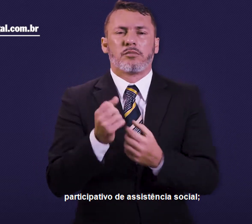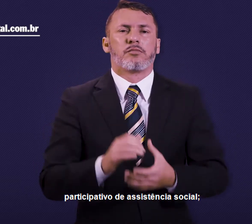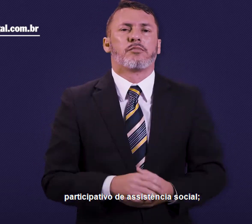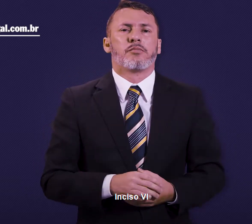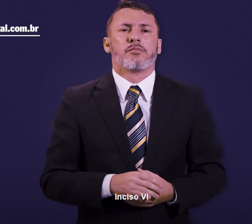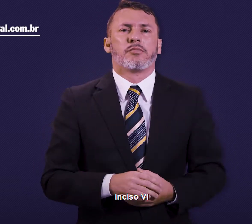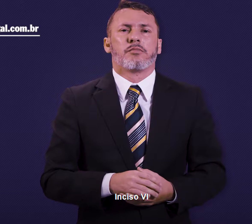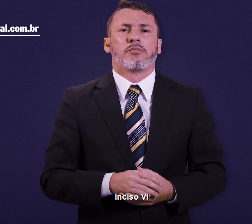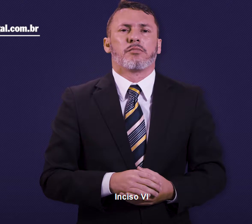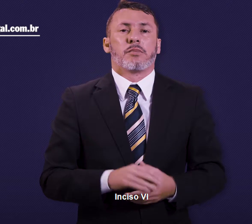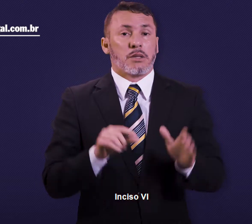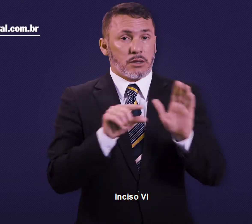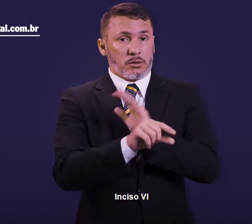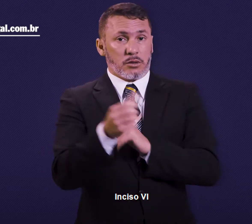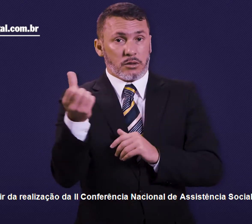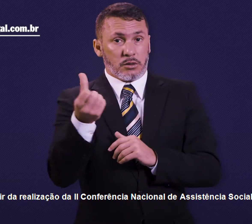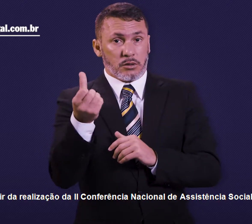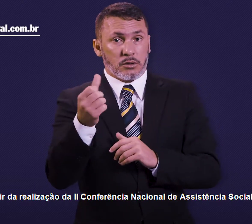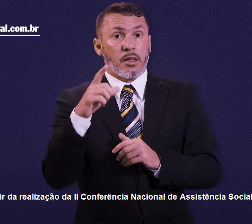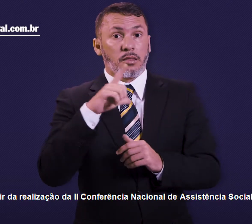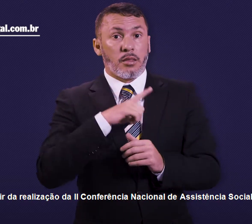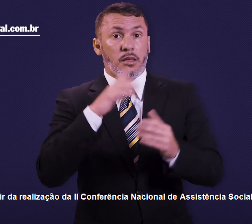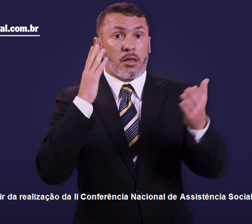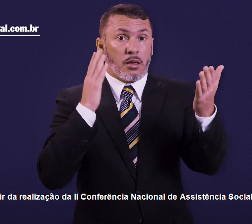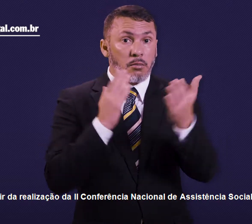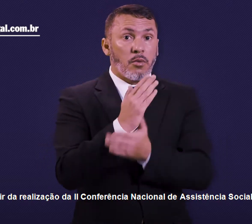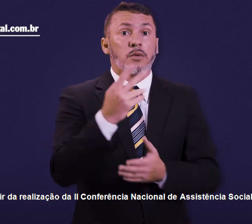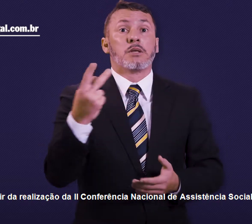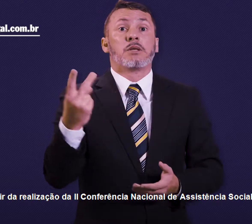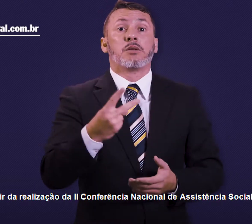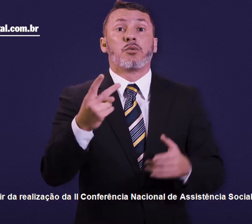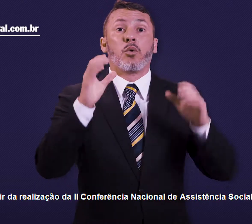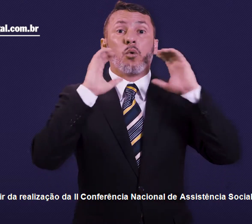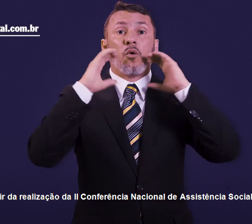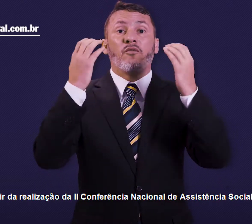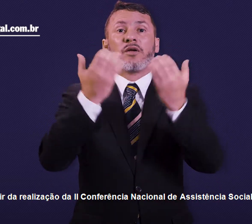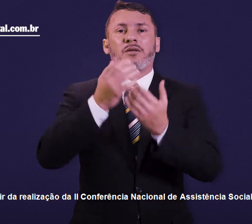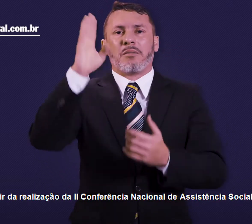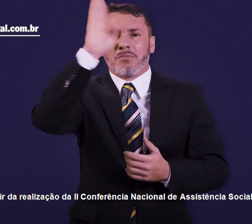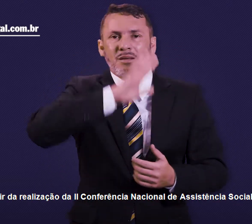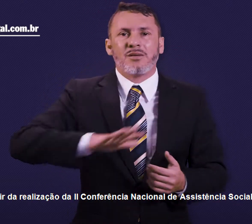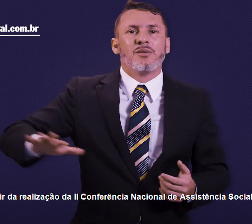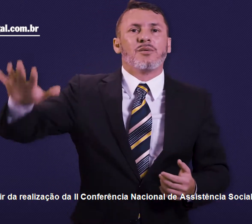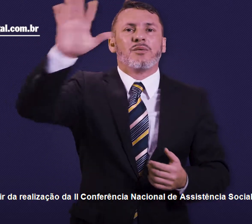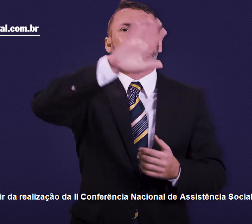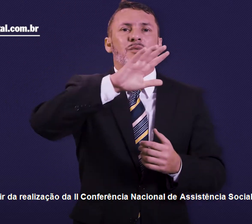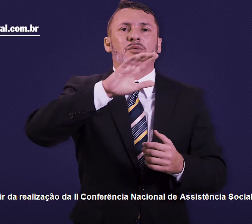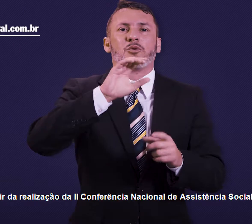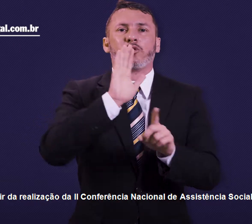social. Inciso 6. A partir da realização da segunda Conferência Nacional de Assistência Social